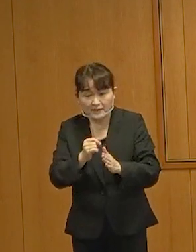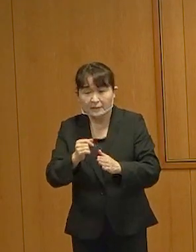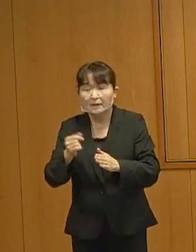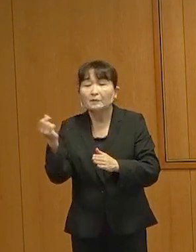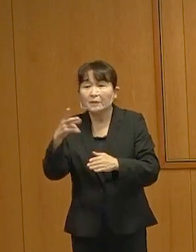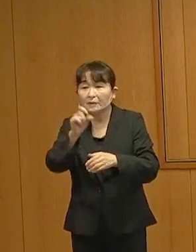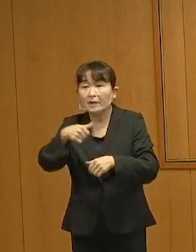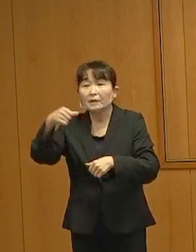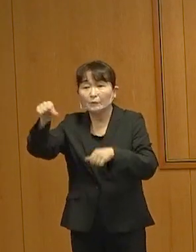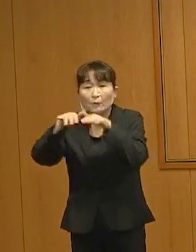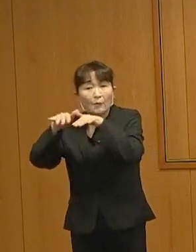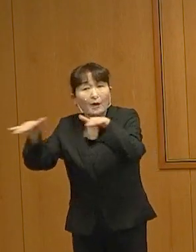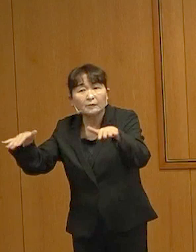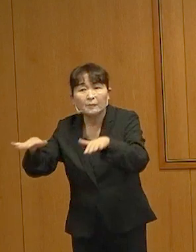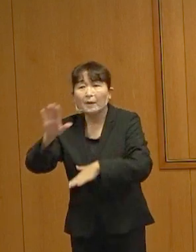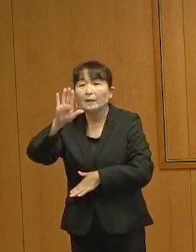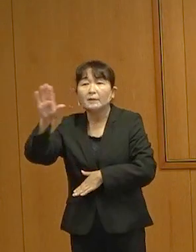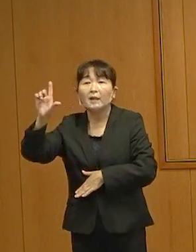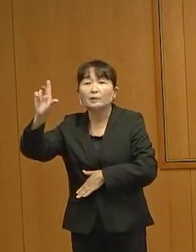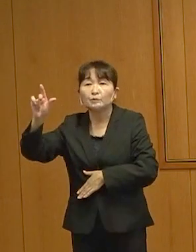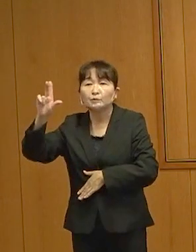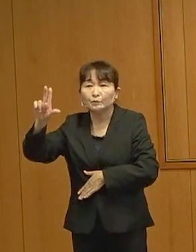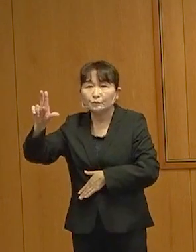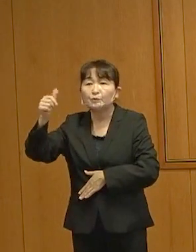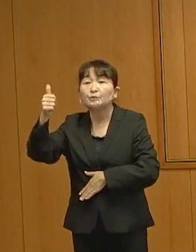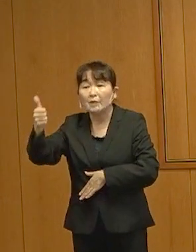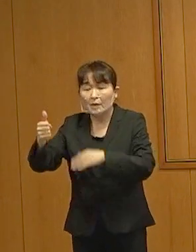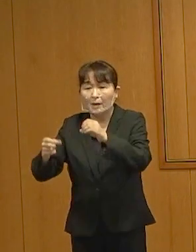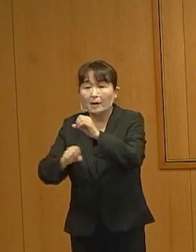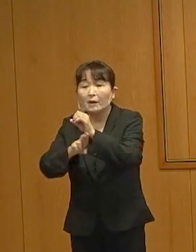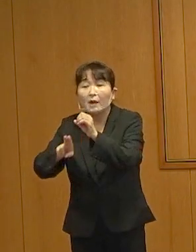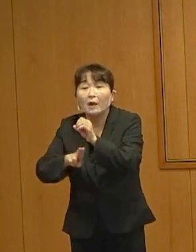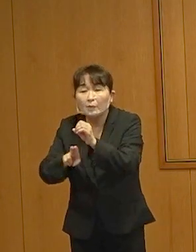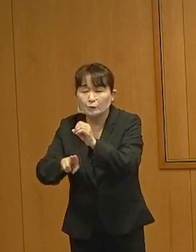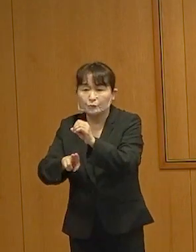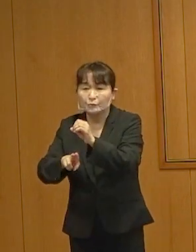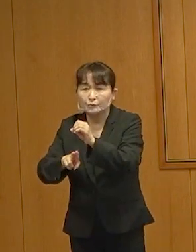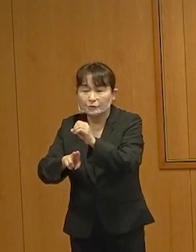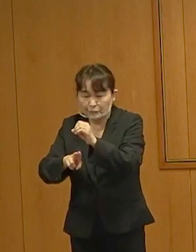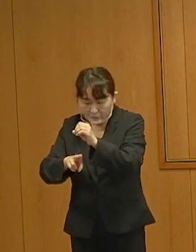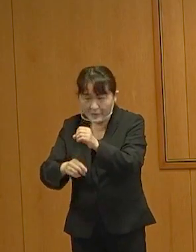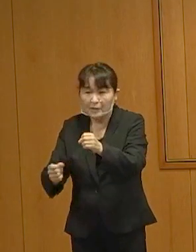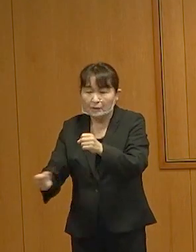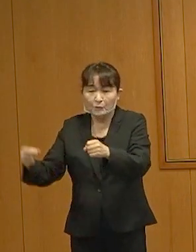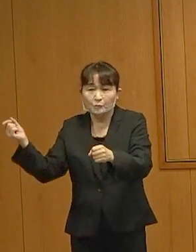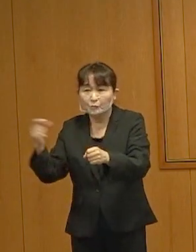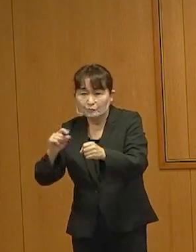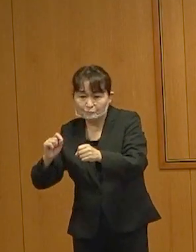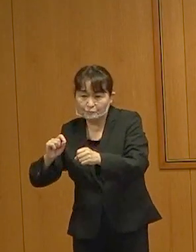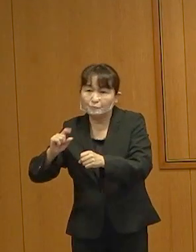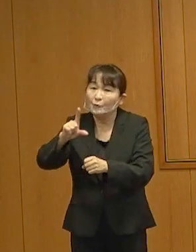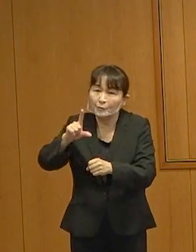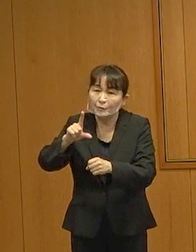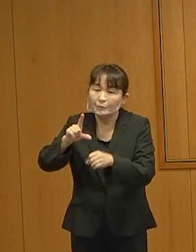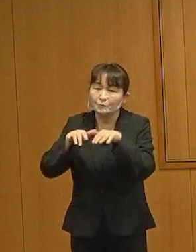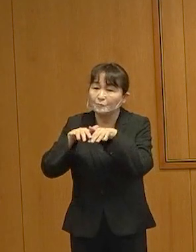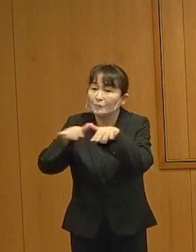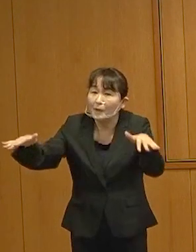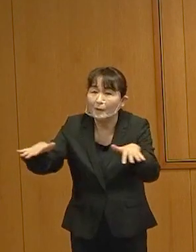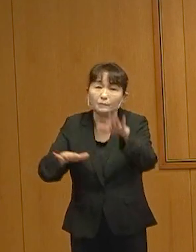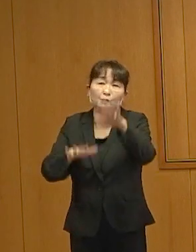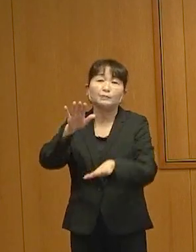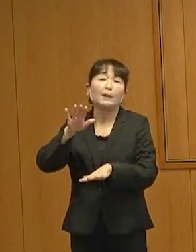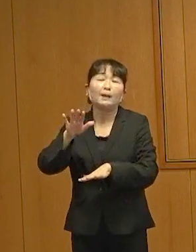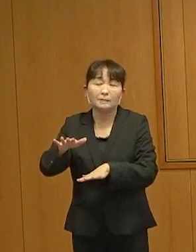のはデルタ株の蔓延で非常に急速に量的にも増えた。で、過去に